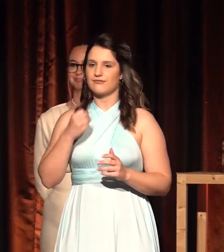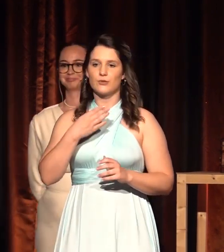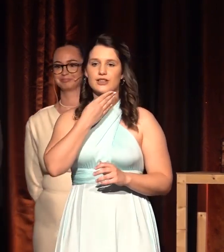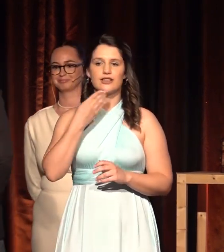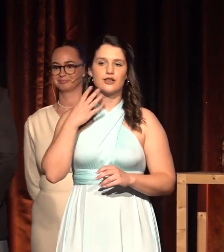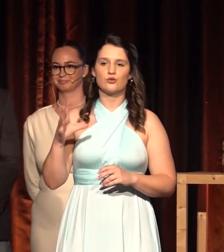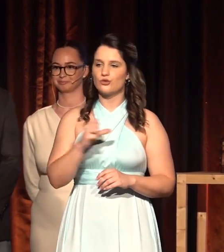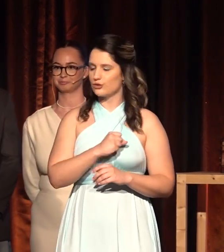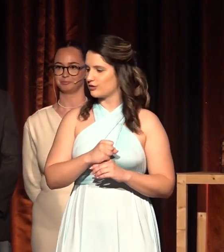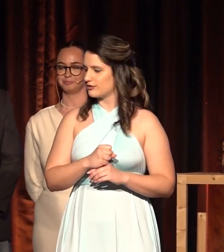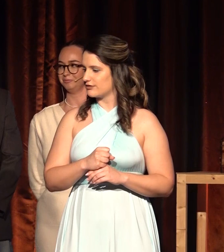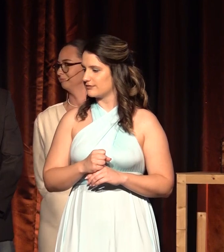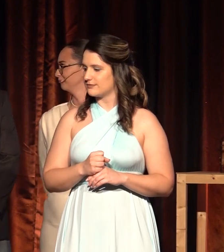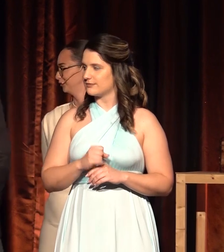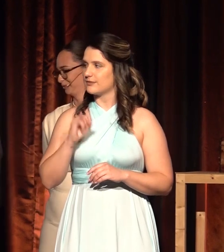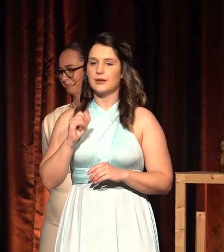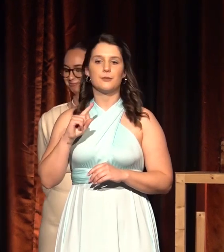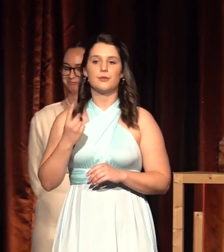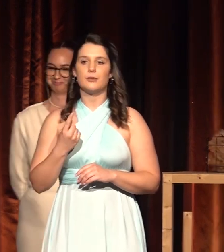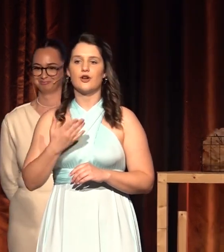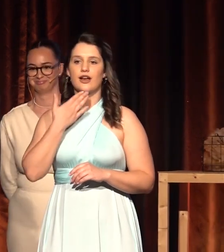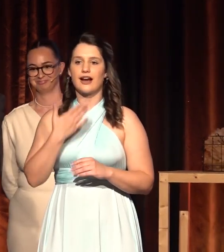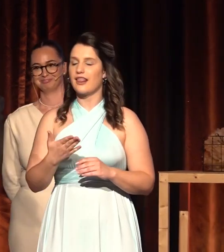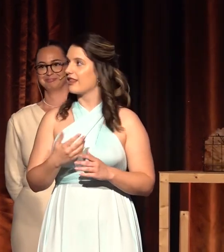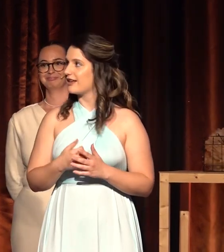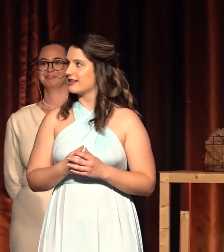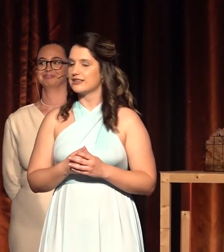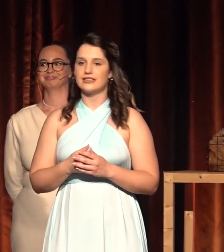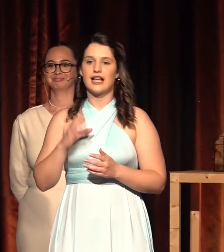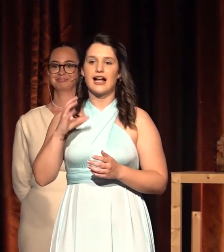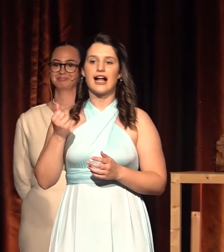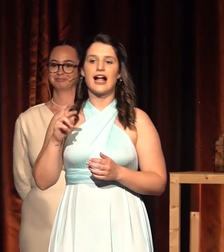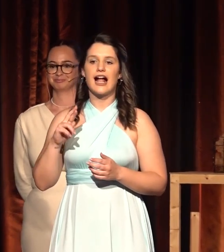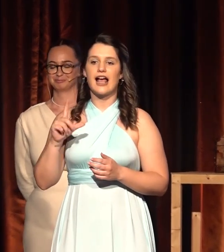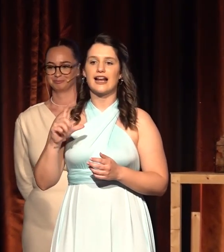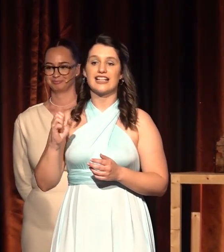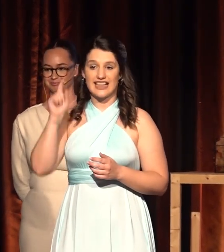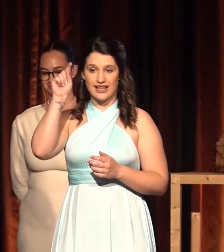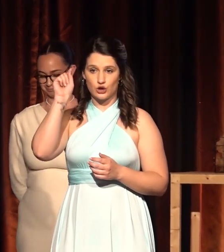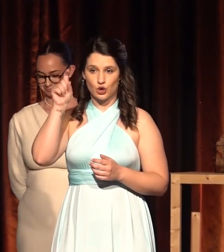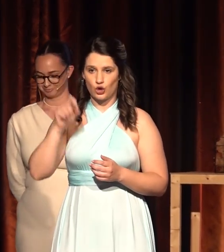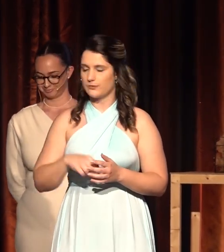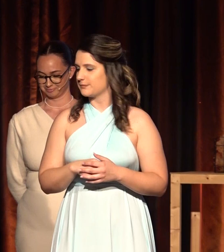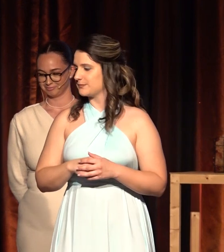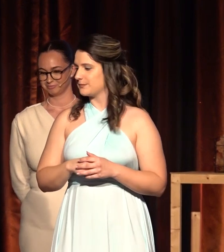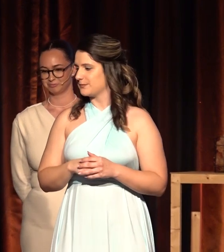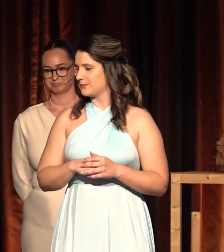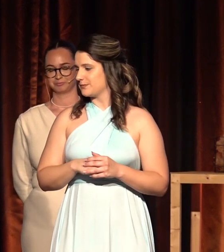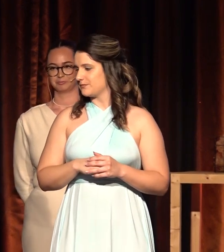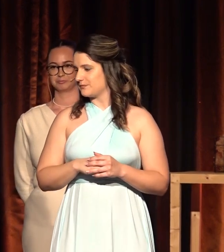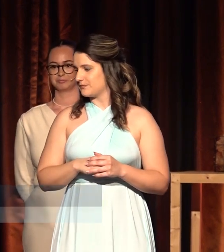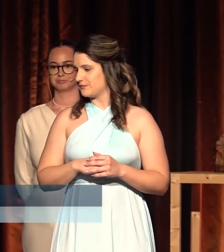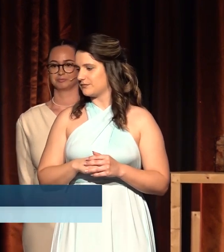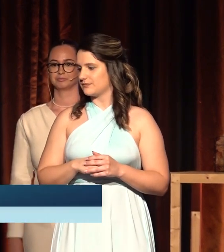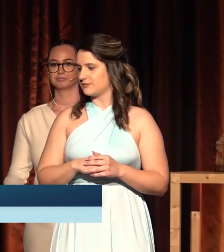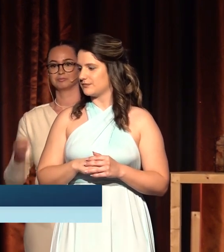Bona tarda a tothom i, en primer lloc, gràcies a la direcció, a Carles Anyó i a tot el centre per convidar-nos a participar